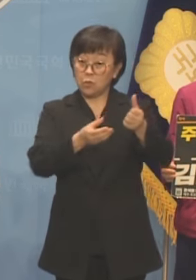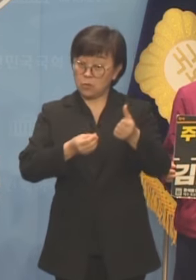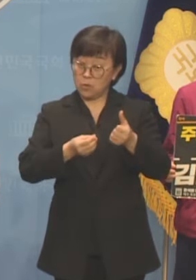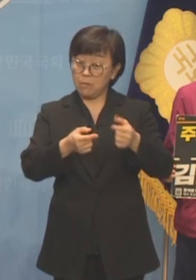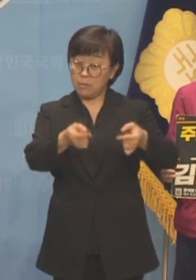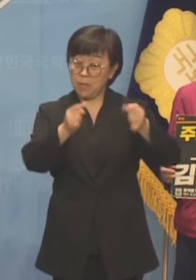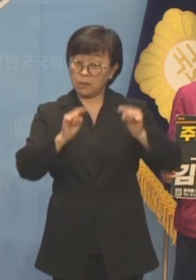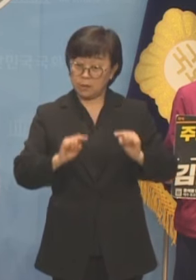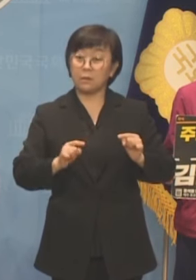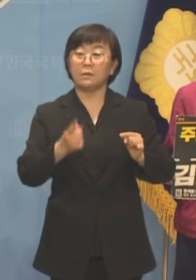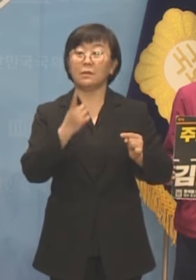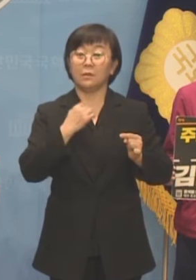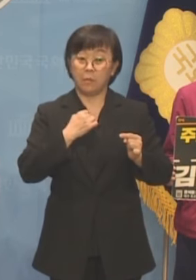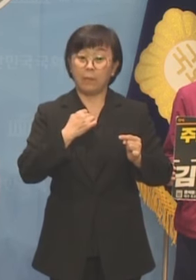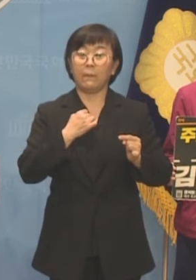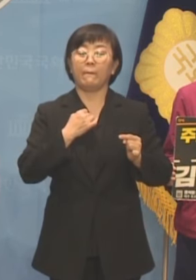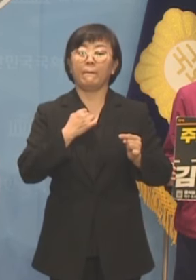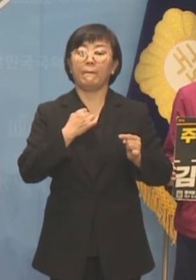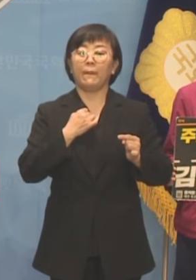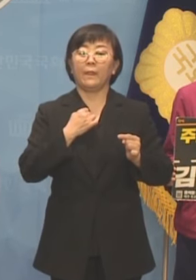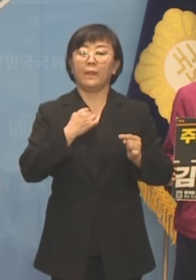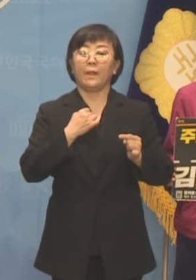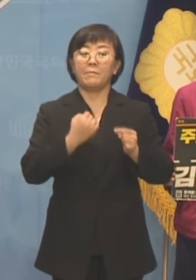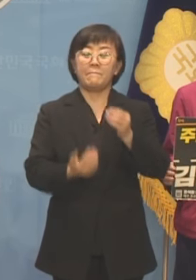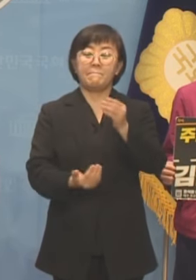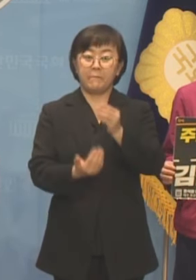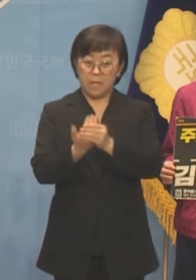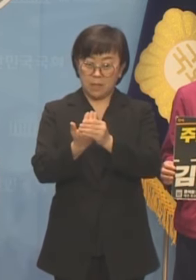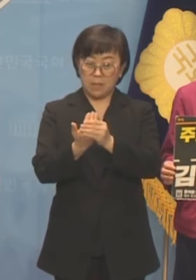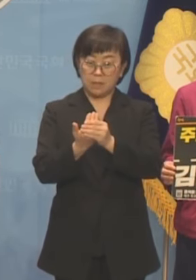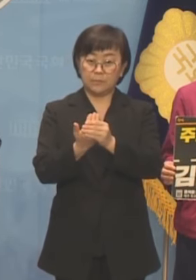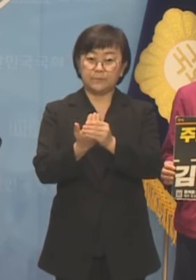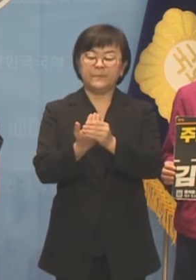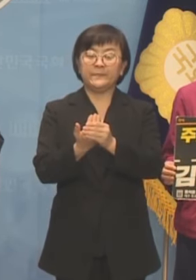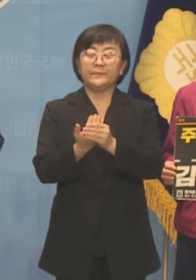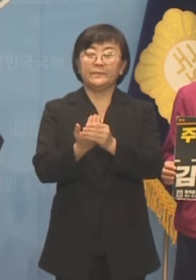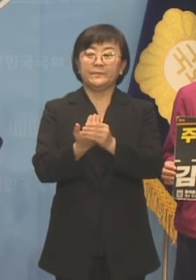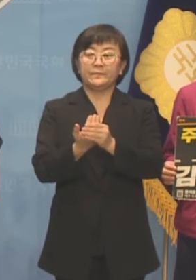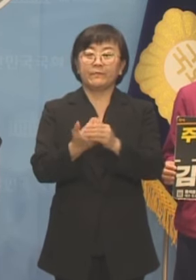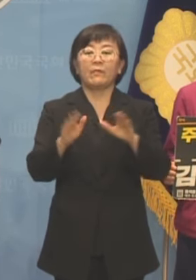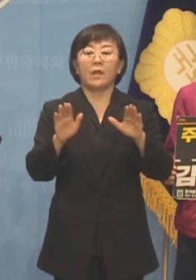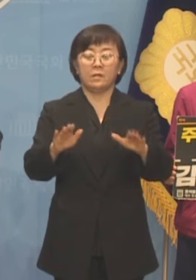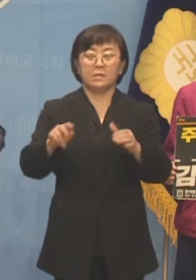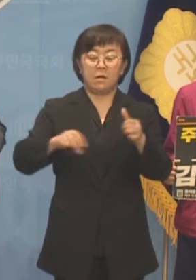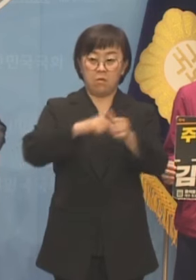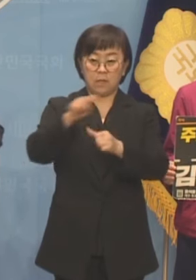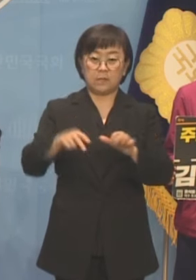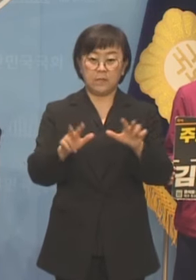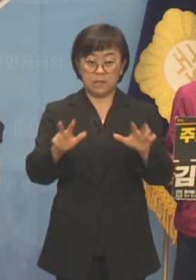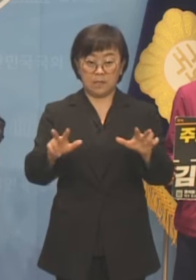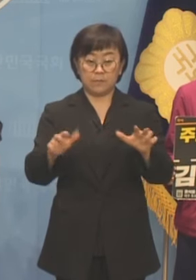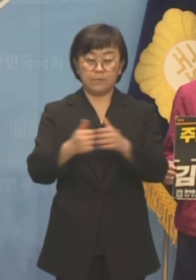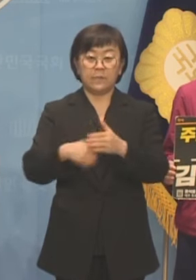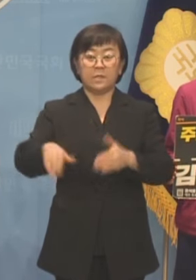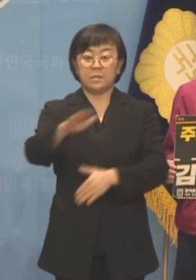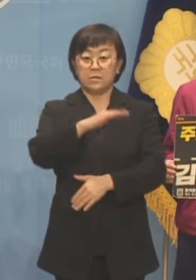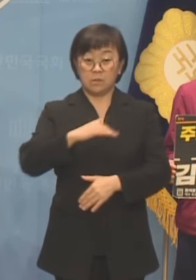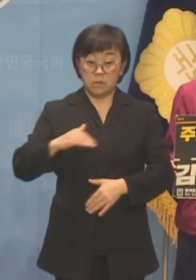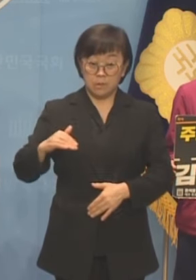초청받는 그런 일리 일까지 벌어진 것이 현실입니다 이제 그래서